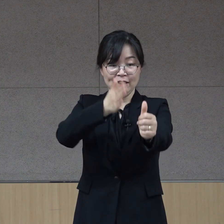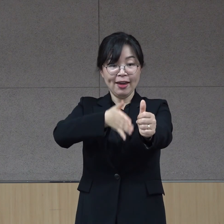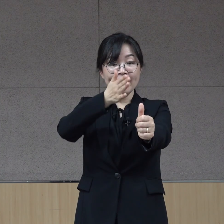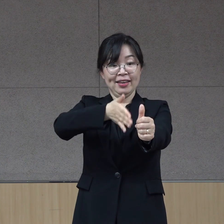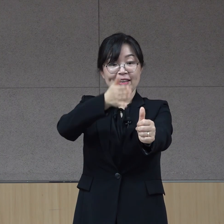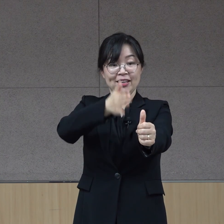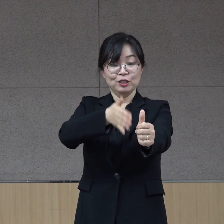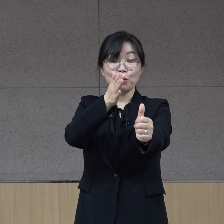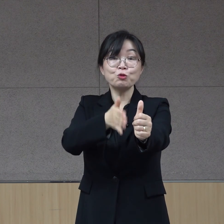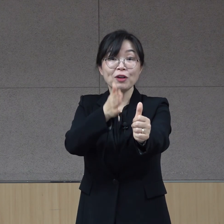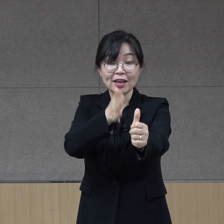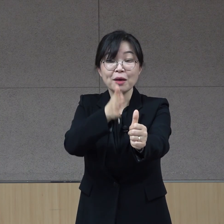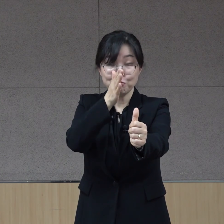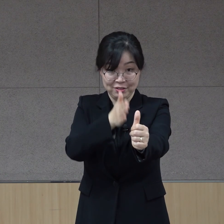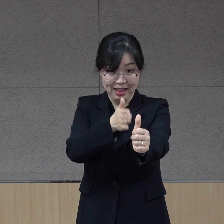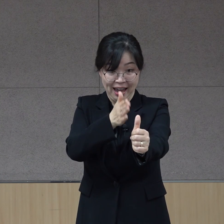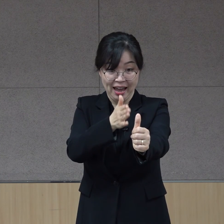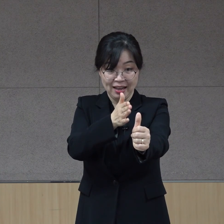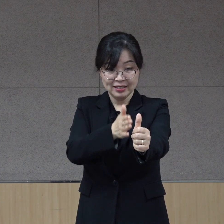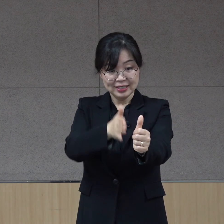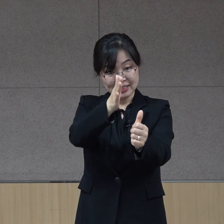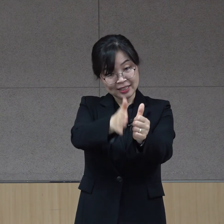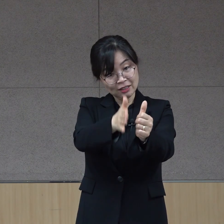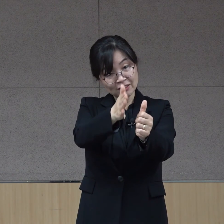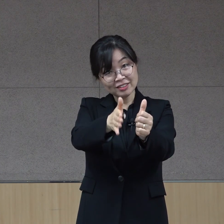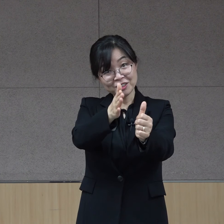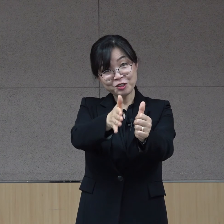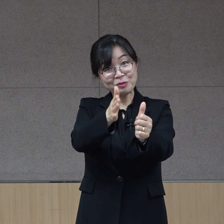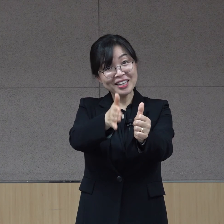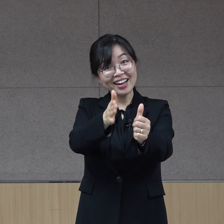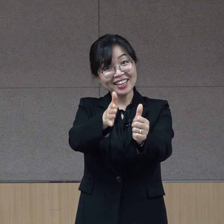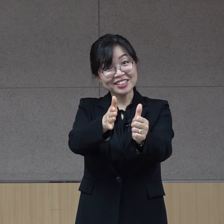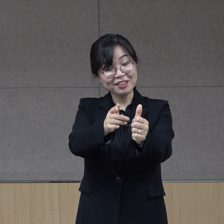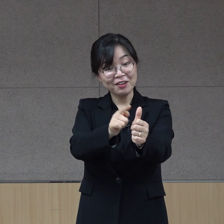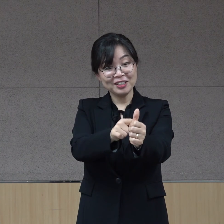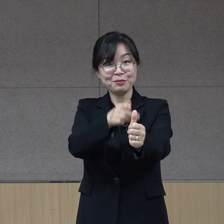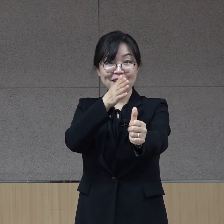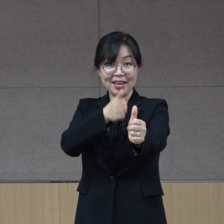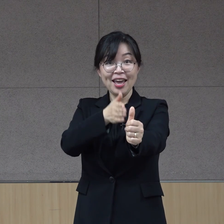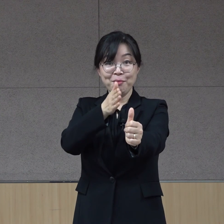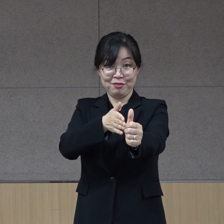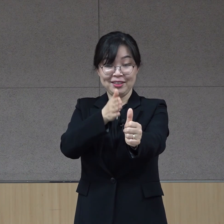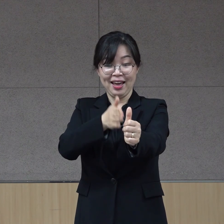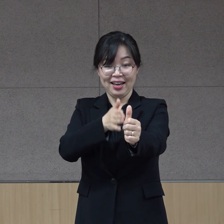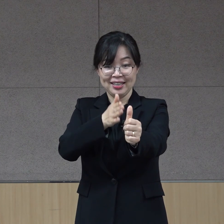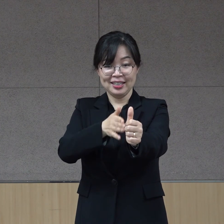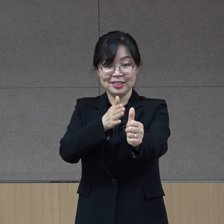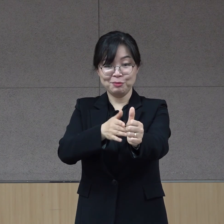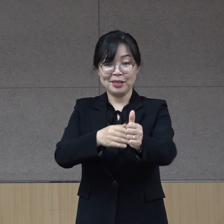이렇게 정중하게 부탁. 이거는 좀 이상하겠죠? 이분에게 부탁. 이렇게 쓰시면